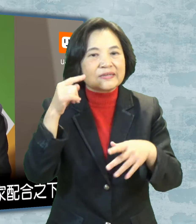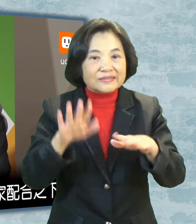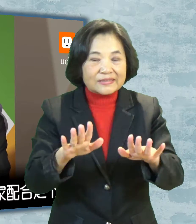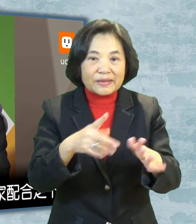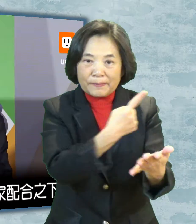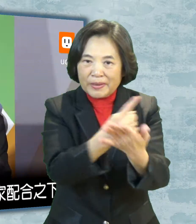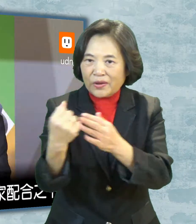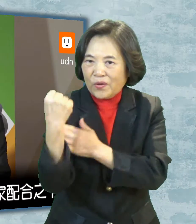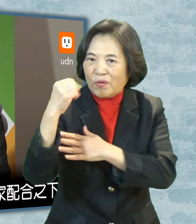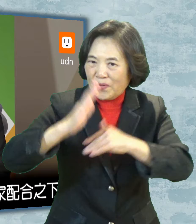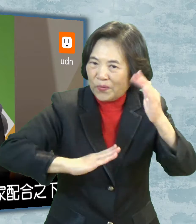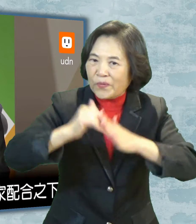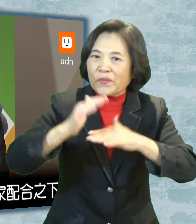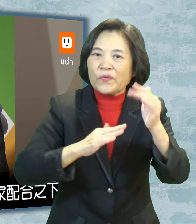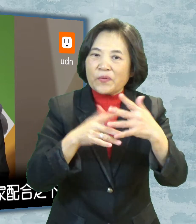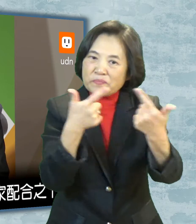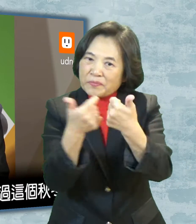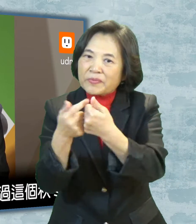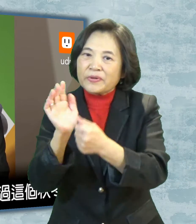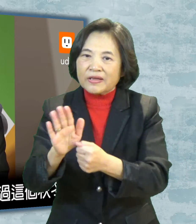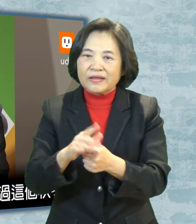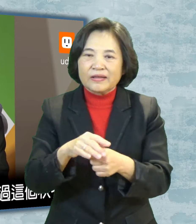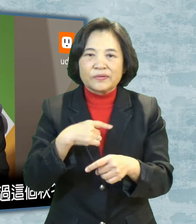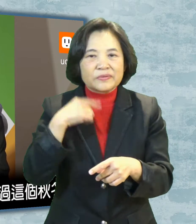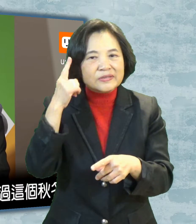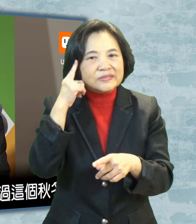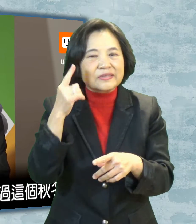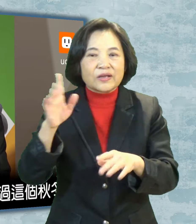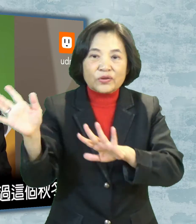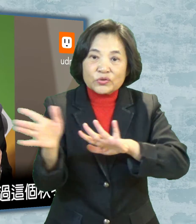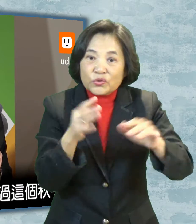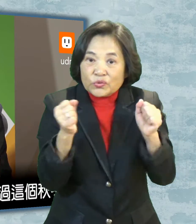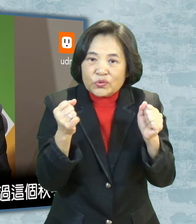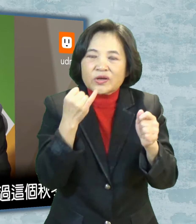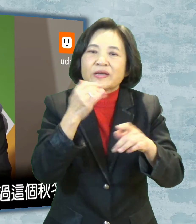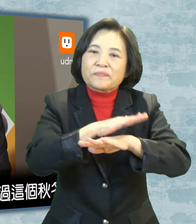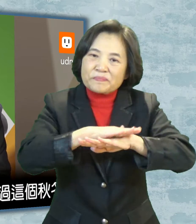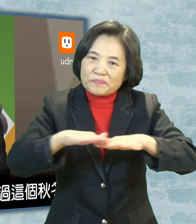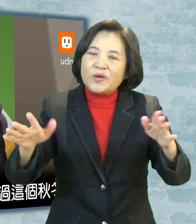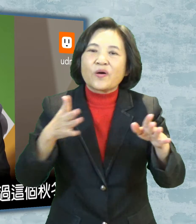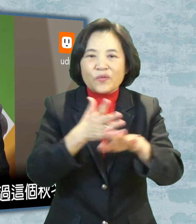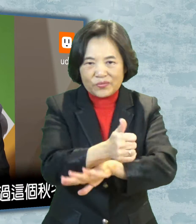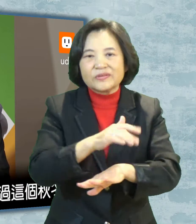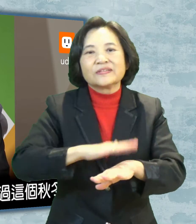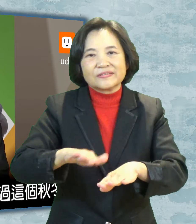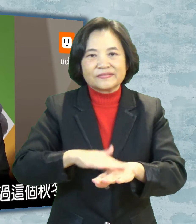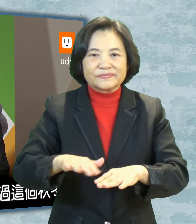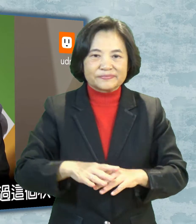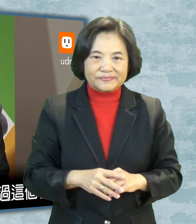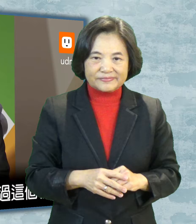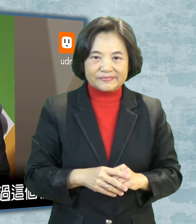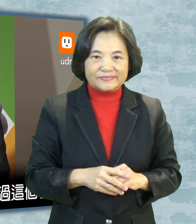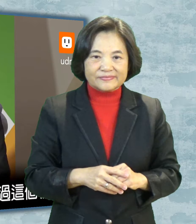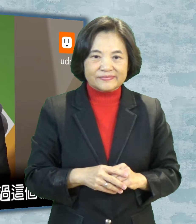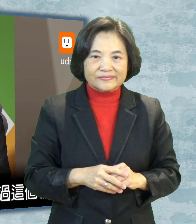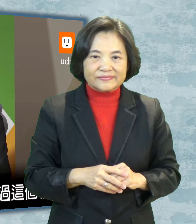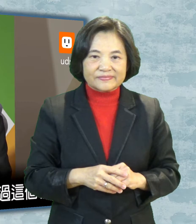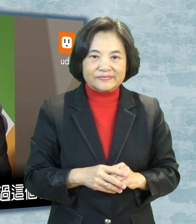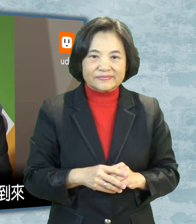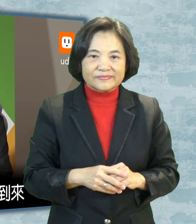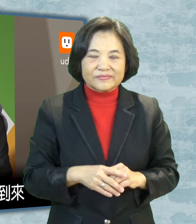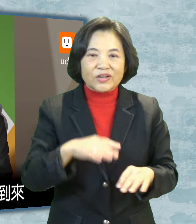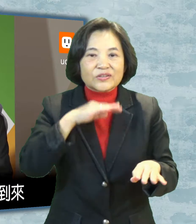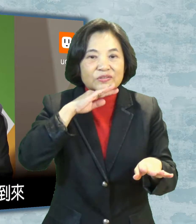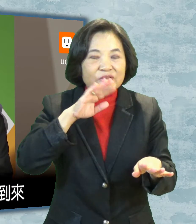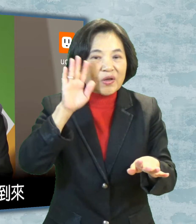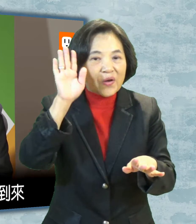冬在大家的努力、大家配合之下，我们还是有可能很平稳的度过这一个秋冬哈。那